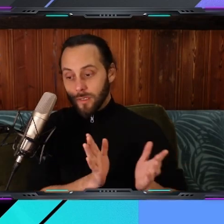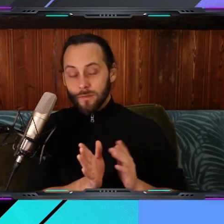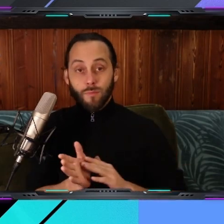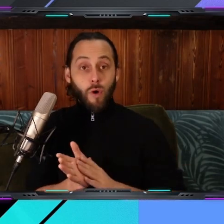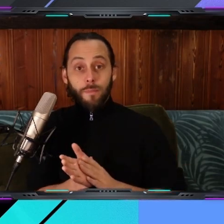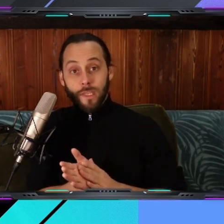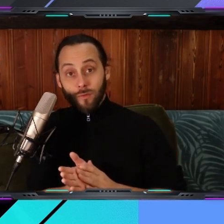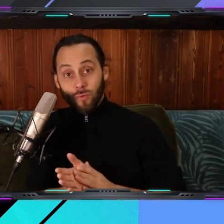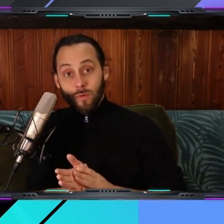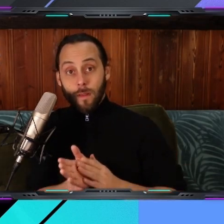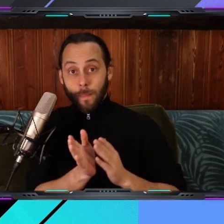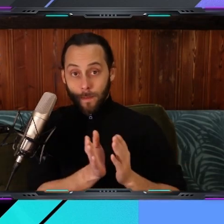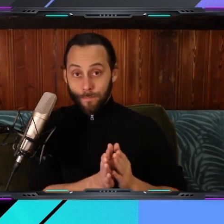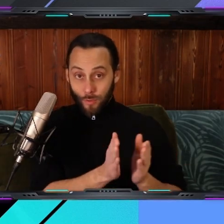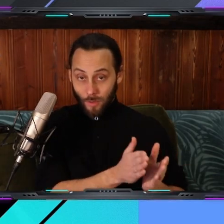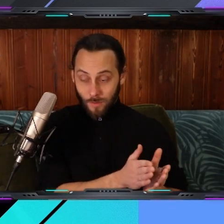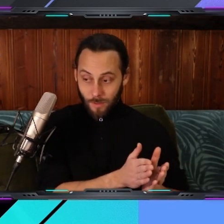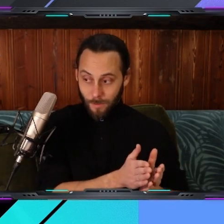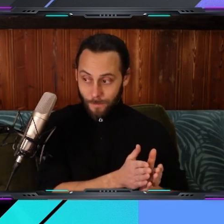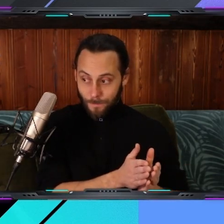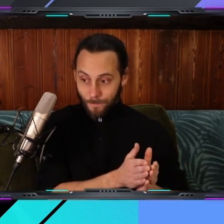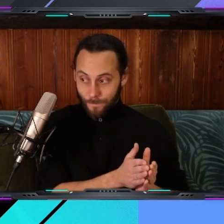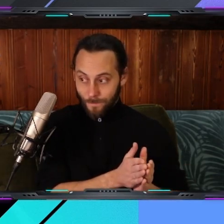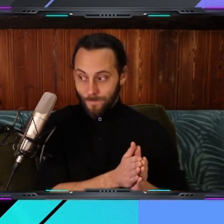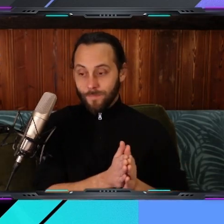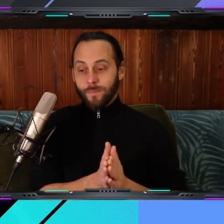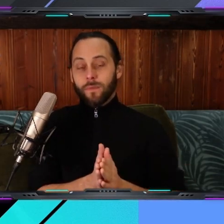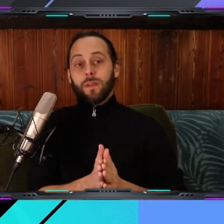fin, voilà. Moi bientôt peut sortir.